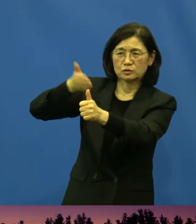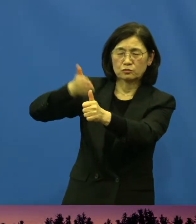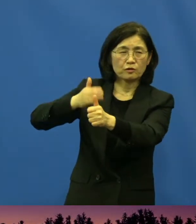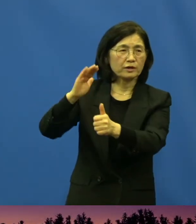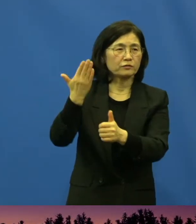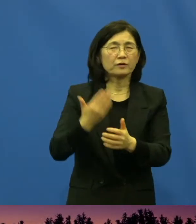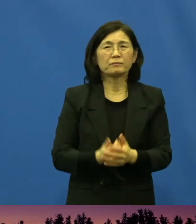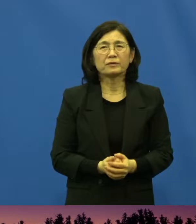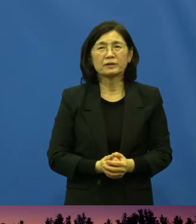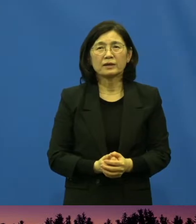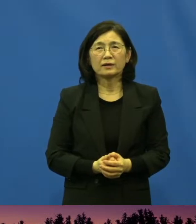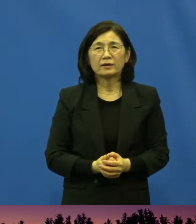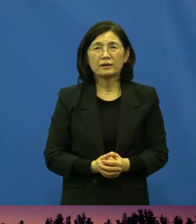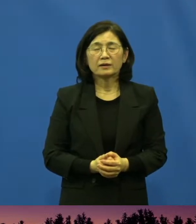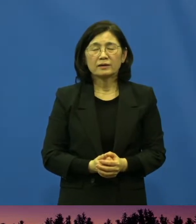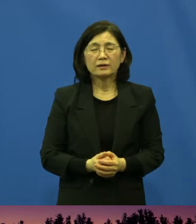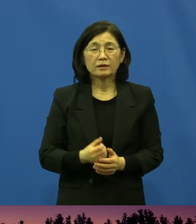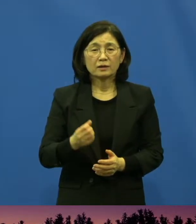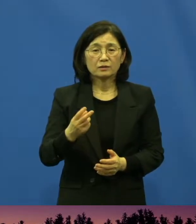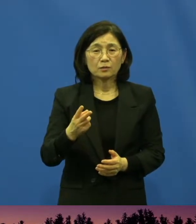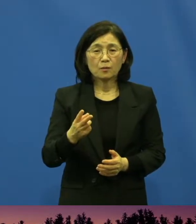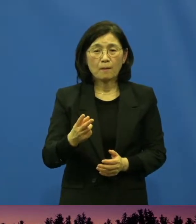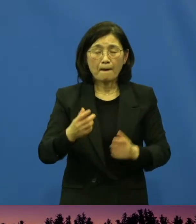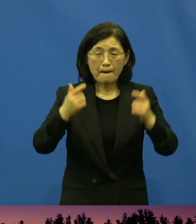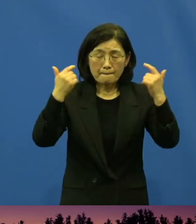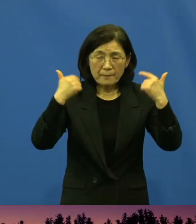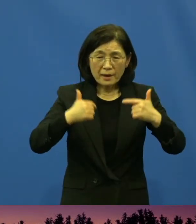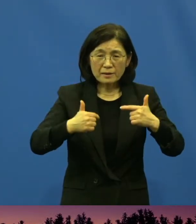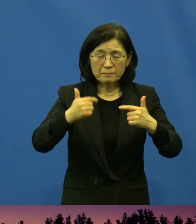순간순간 성령의 이끌리심을 받아야 된다.